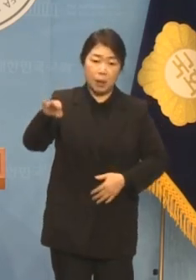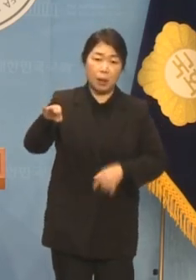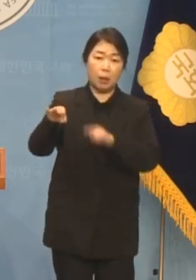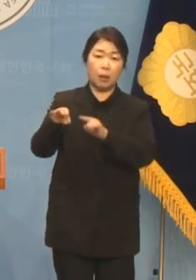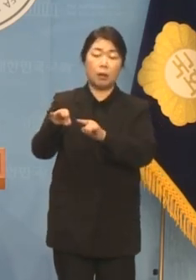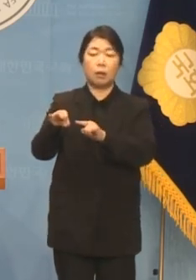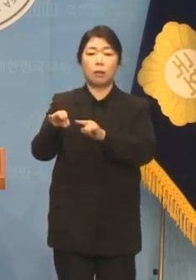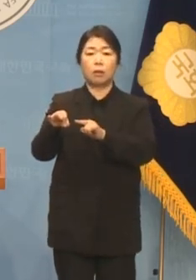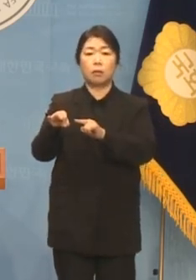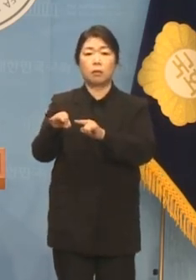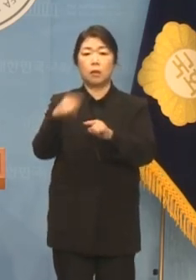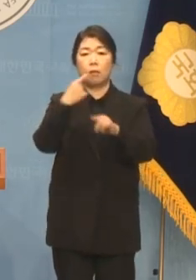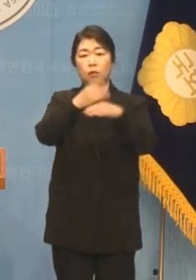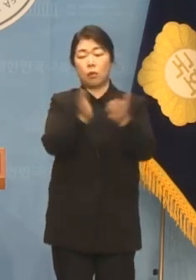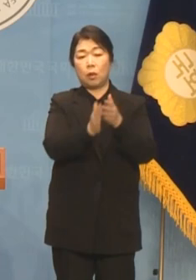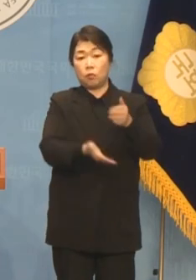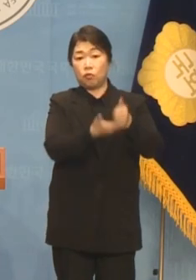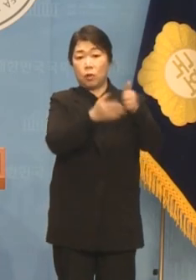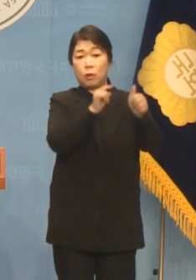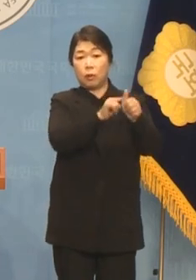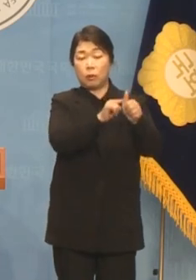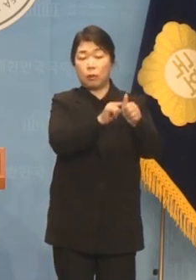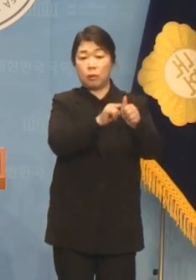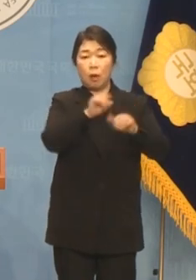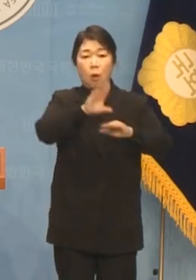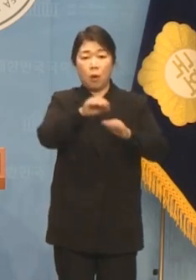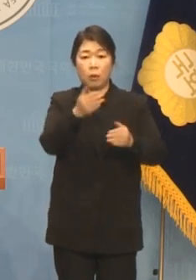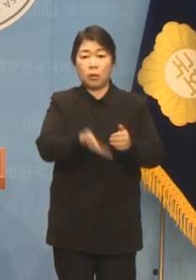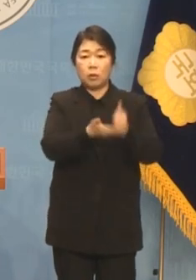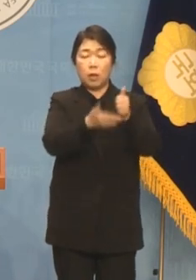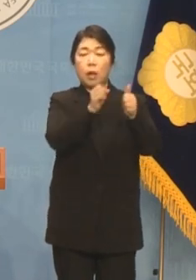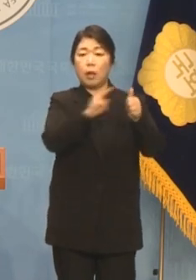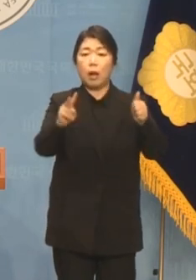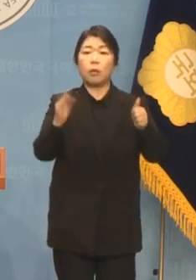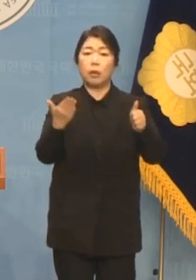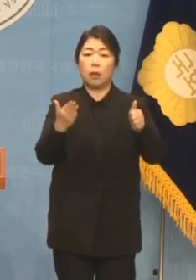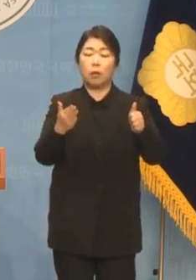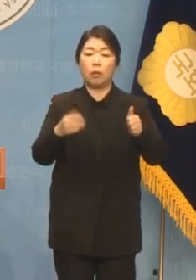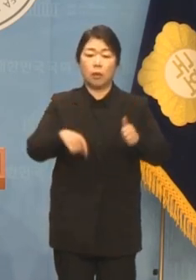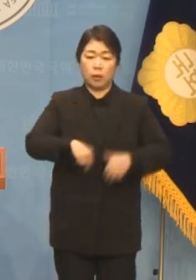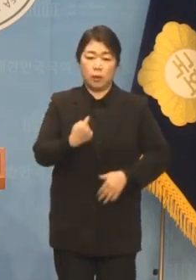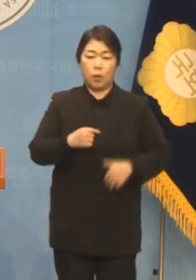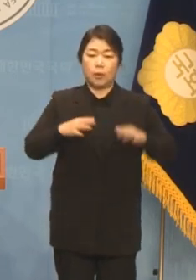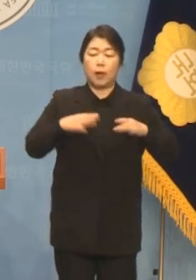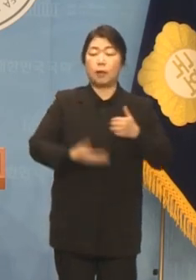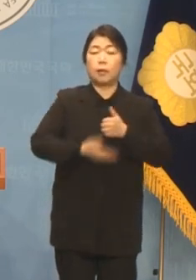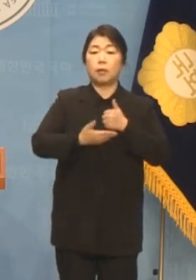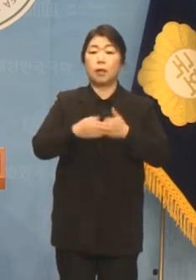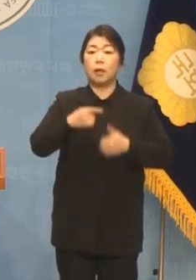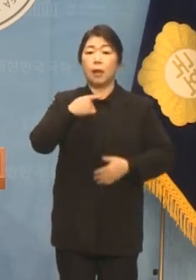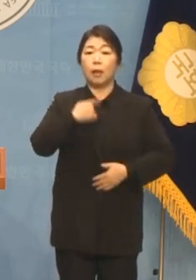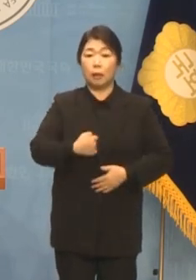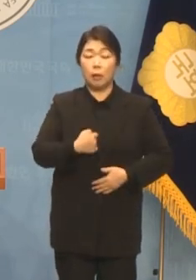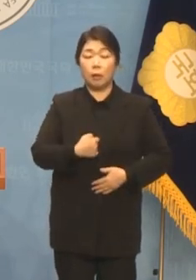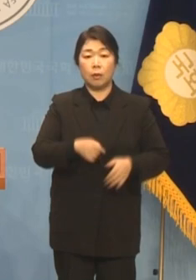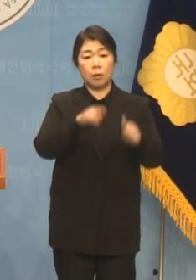민주당 공천 언론이 칭찬해야 한다고 자화자찬한 후보의 수준이이